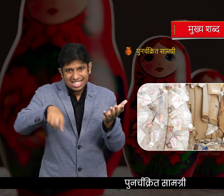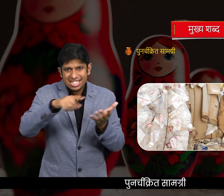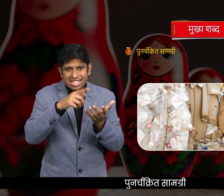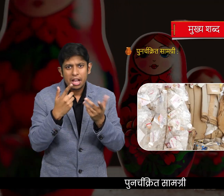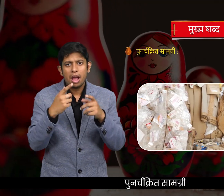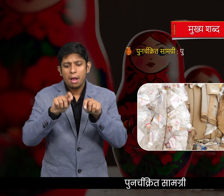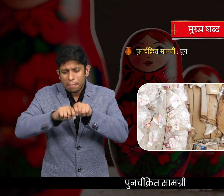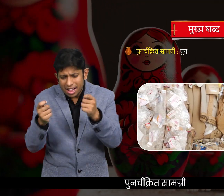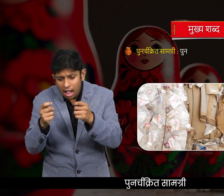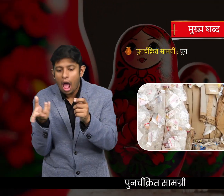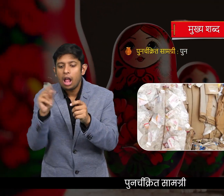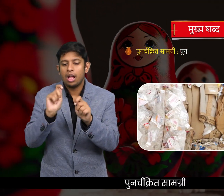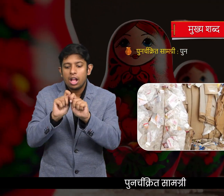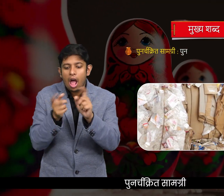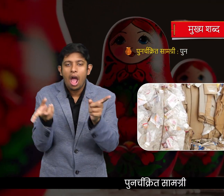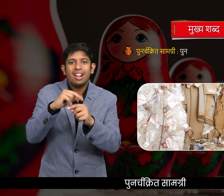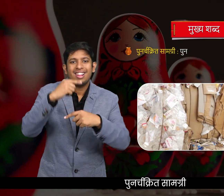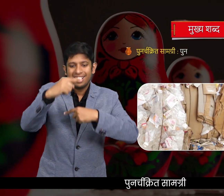पुनर्चक्रित सामग्री।